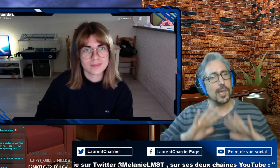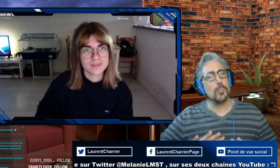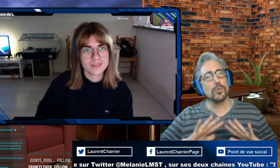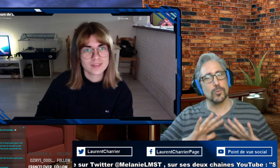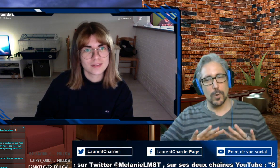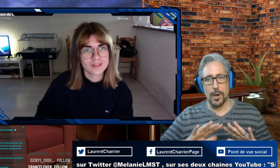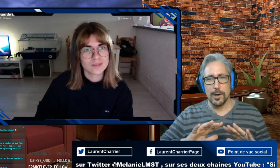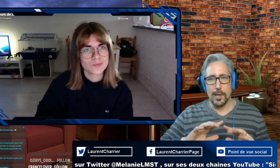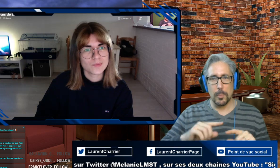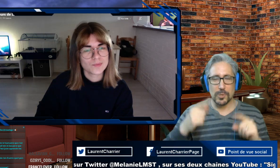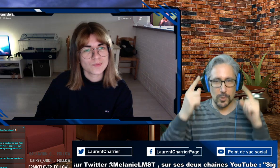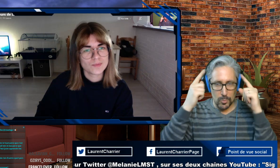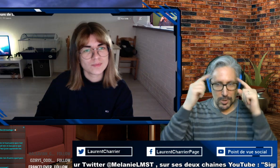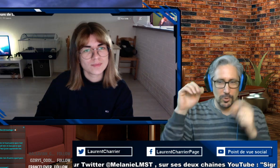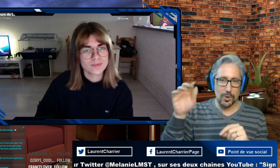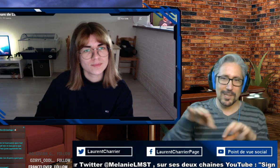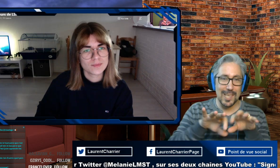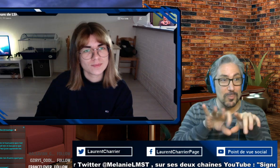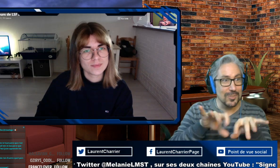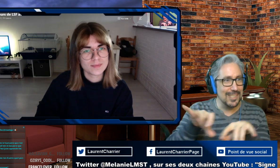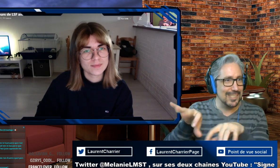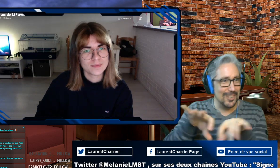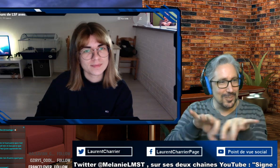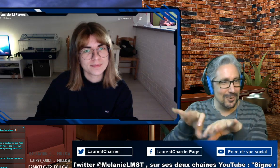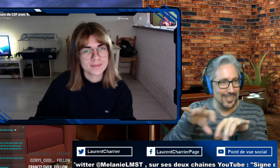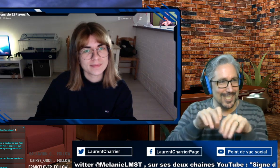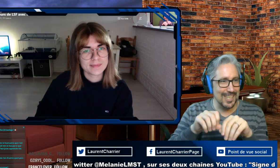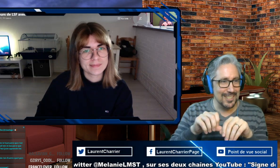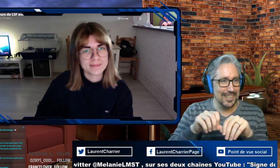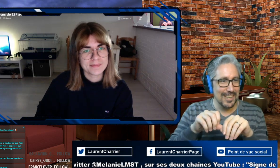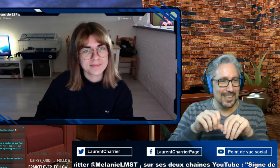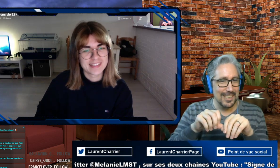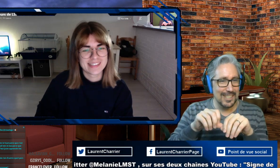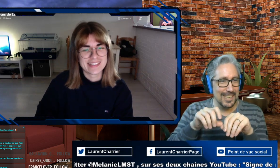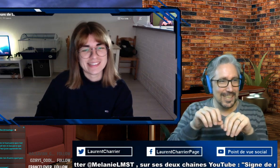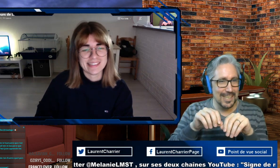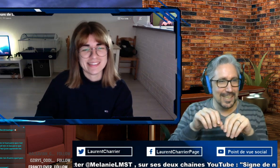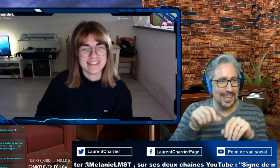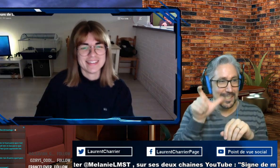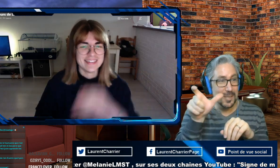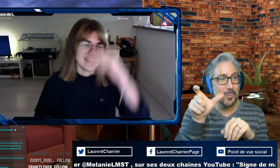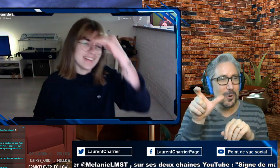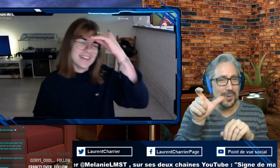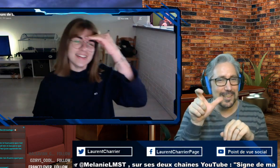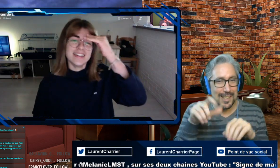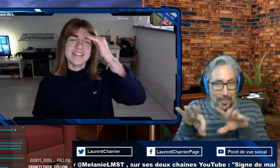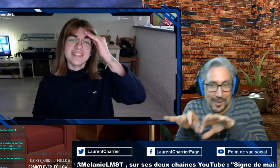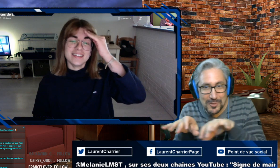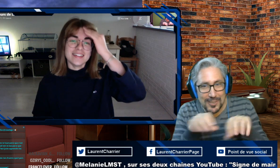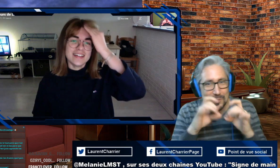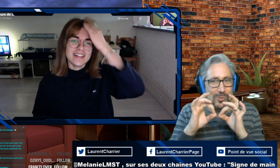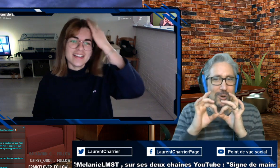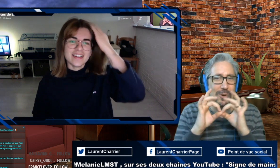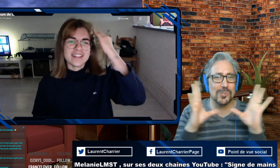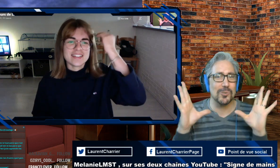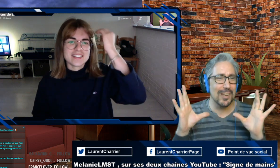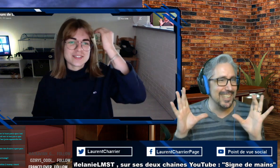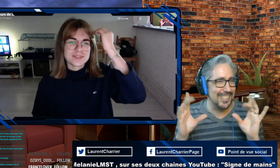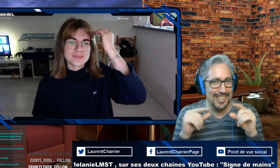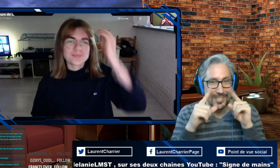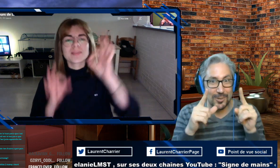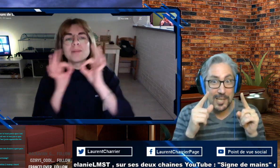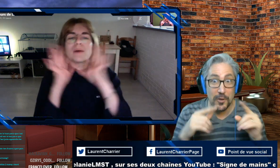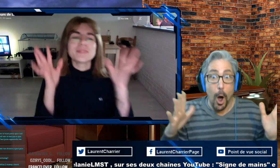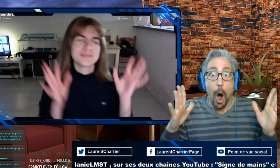attends, calme-toi, parce que moi, je connais. Et ils me disent dans le chat des mots. Après, je vais sur